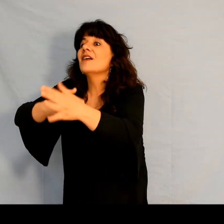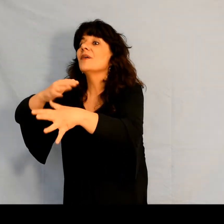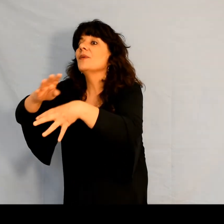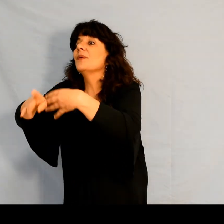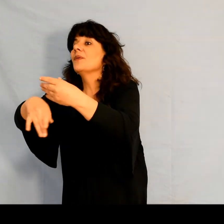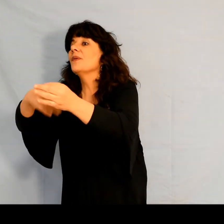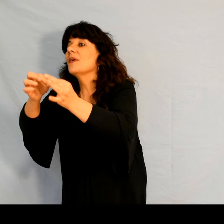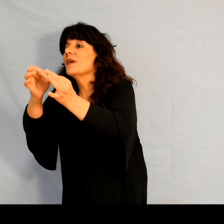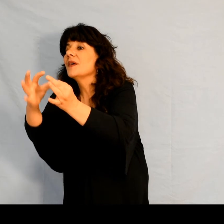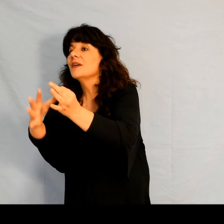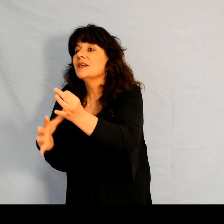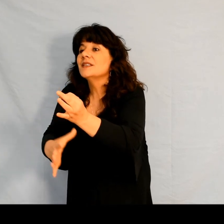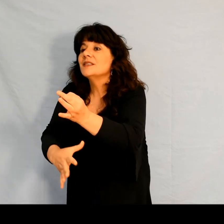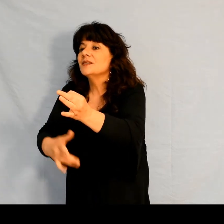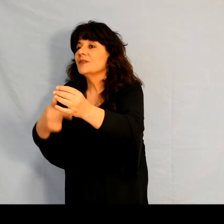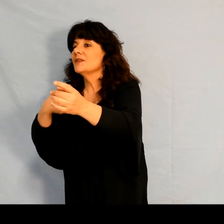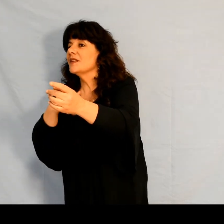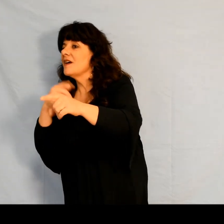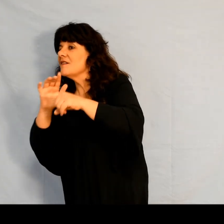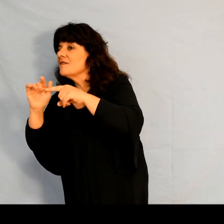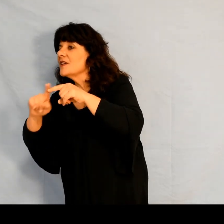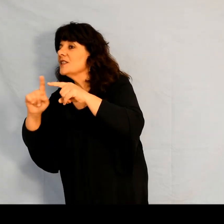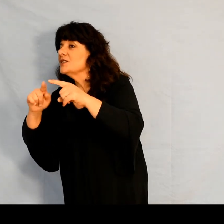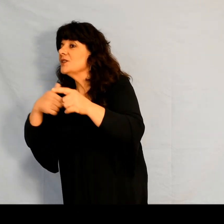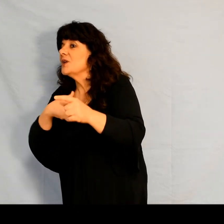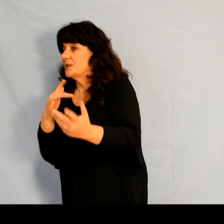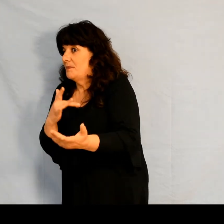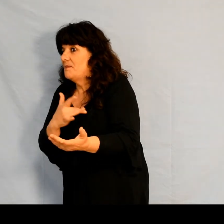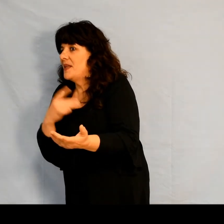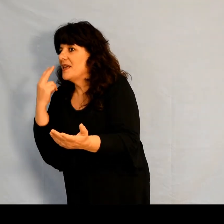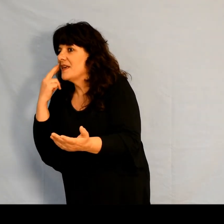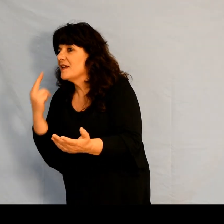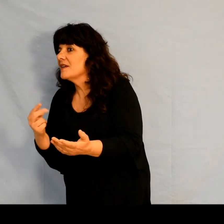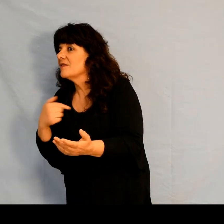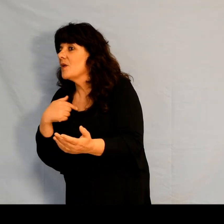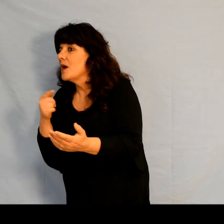sans avoir fait ce qui me plaît. Sans avoir accompli sa mission.